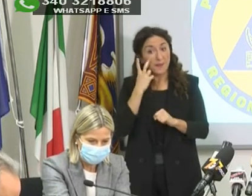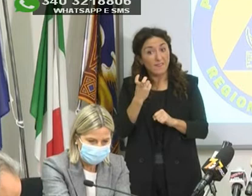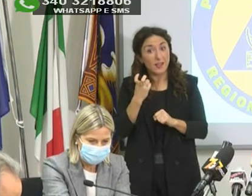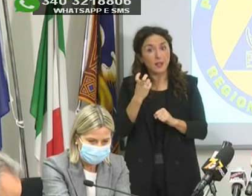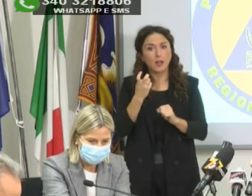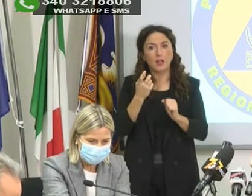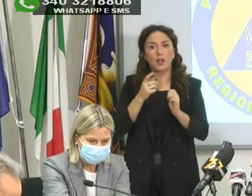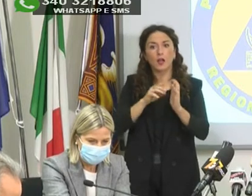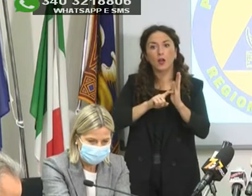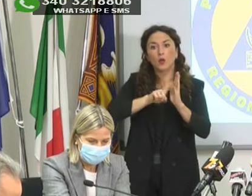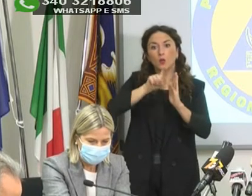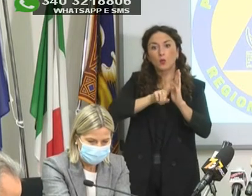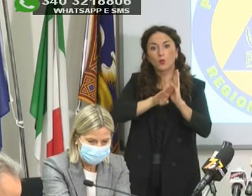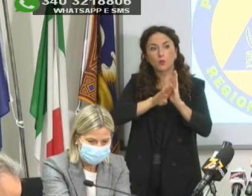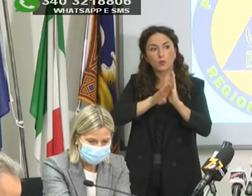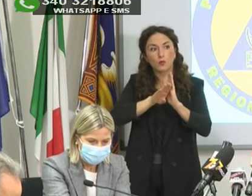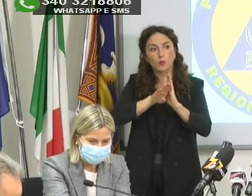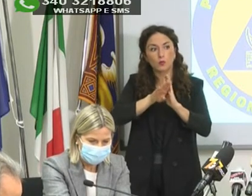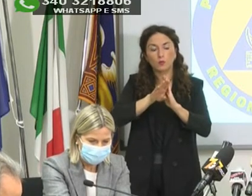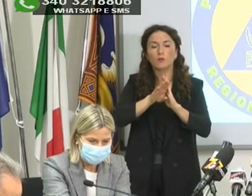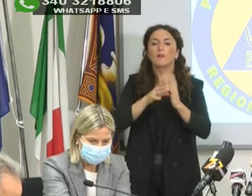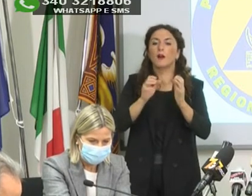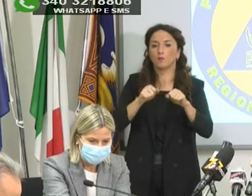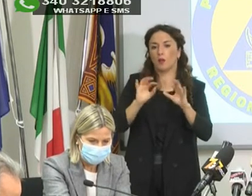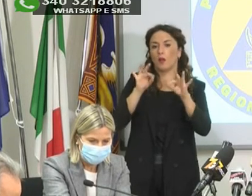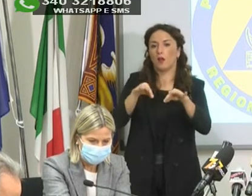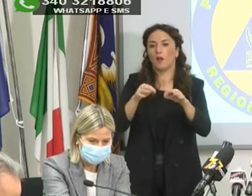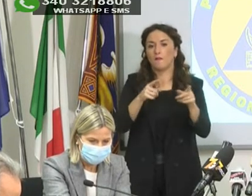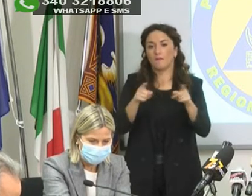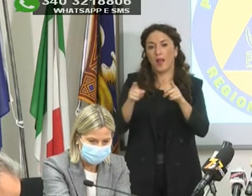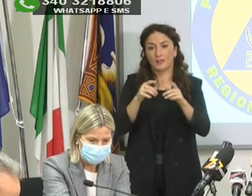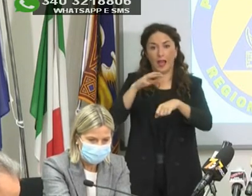se la curva resta inalterata, di entrare in fase arancione.